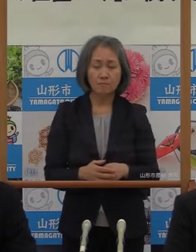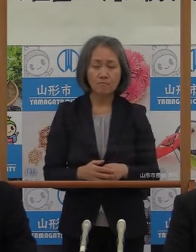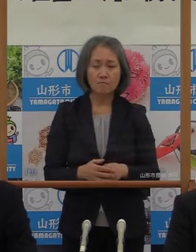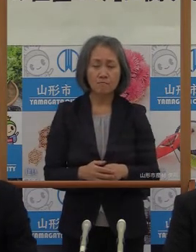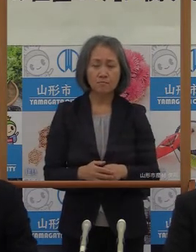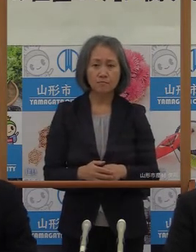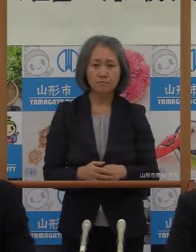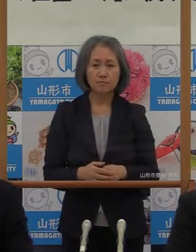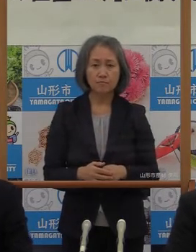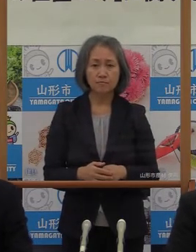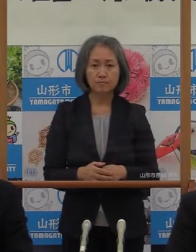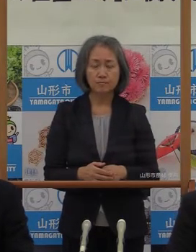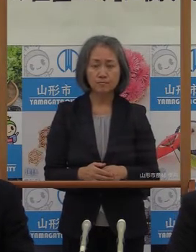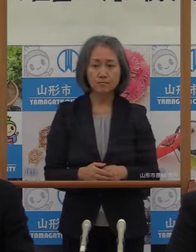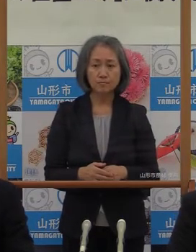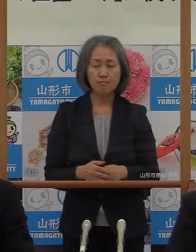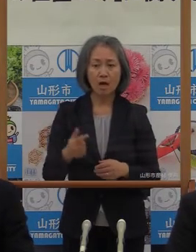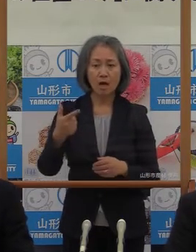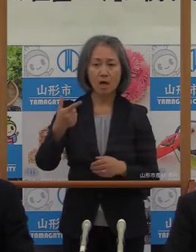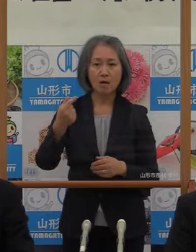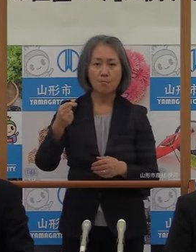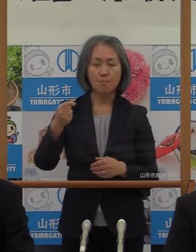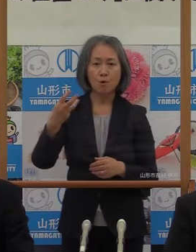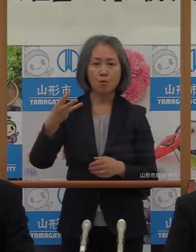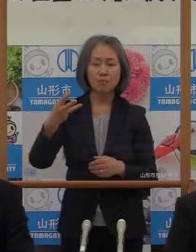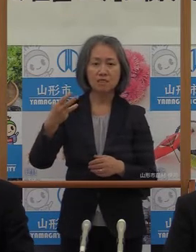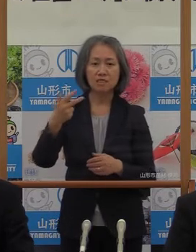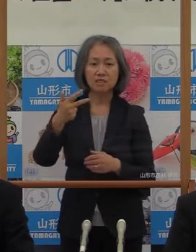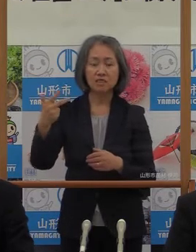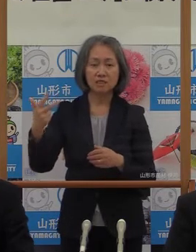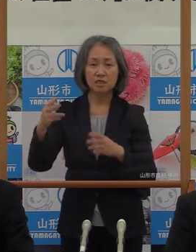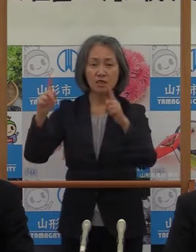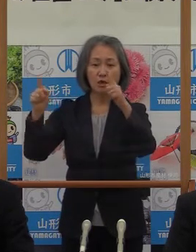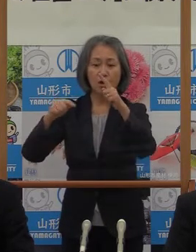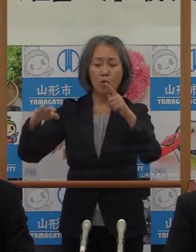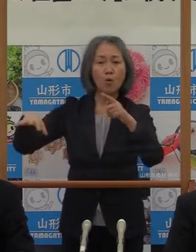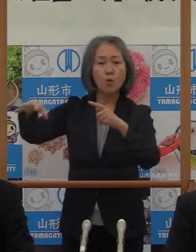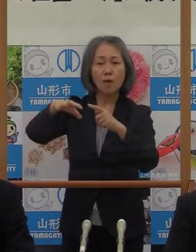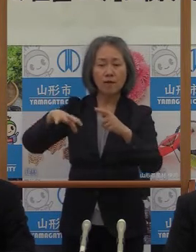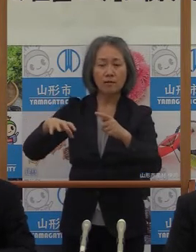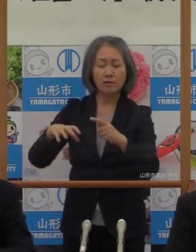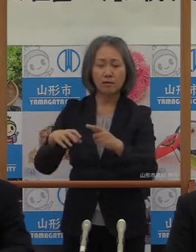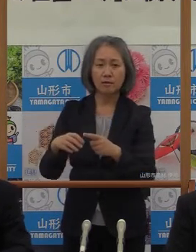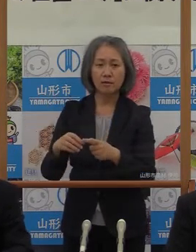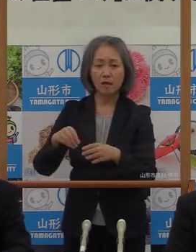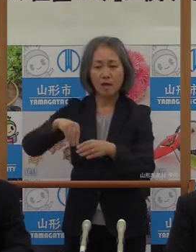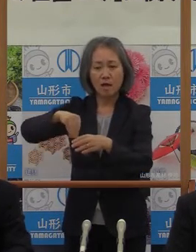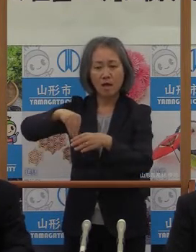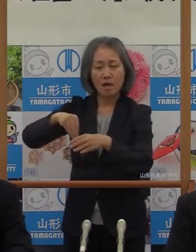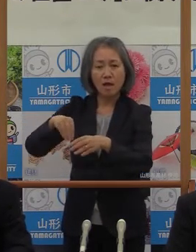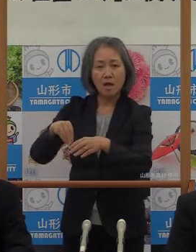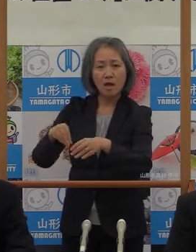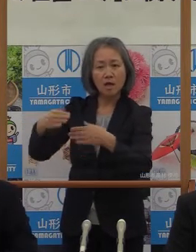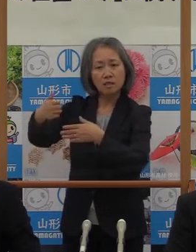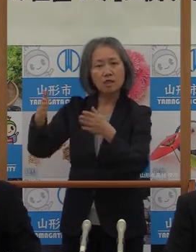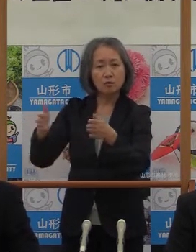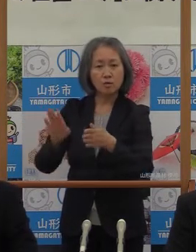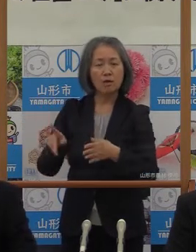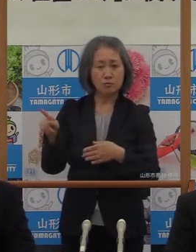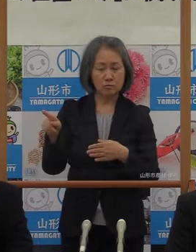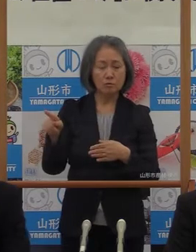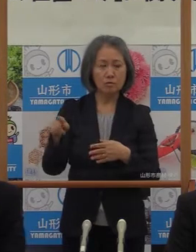まあ、もみじ公園清風荘は、まあ、茶室とその周りの日本庭園ということでありますけれども、まあ、やは